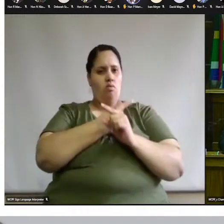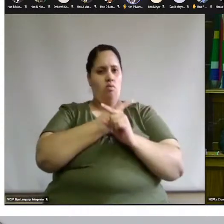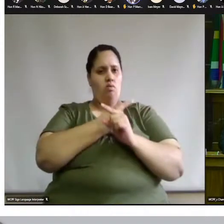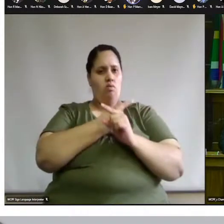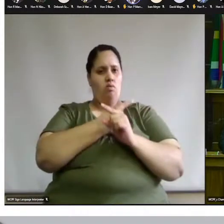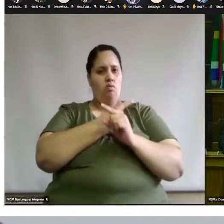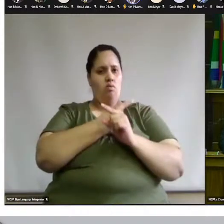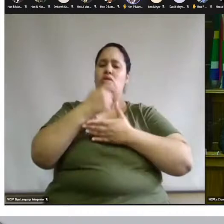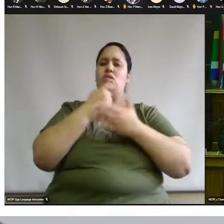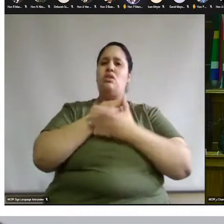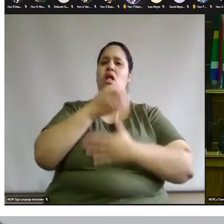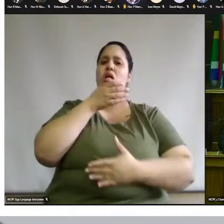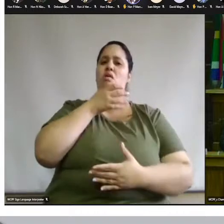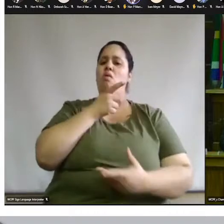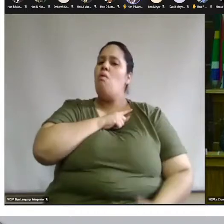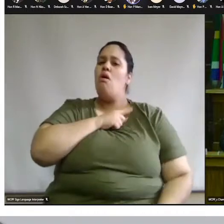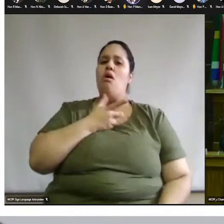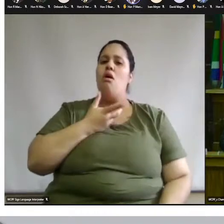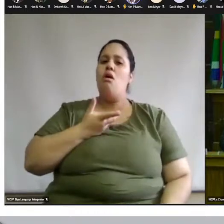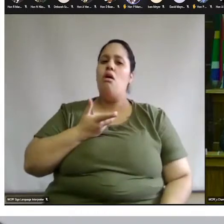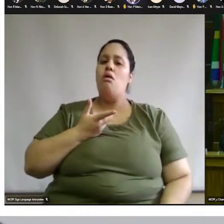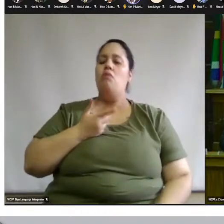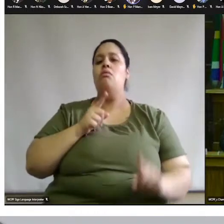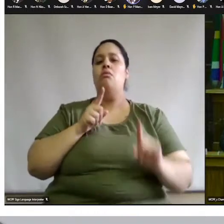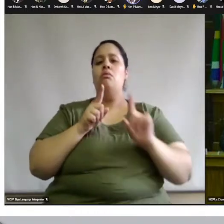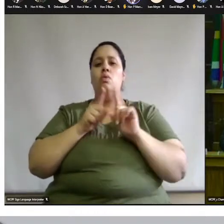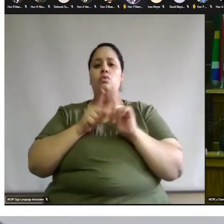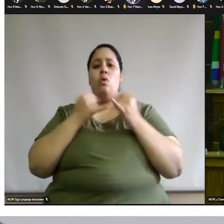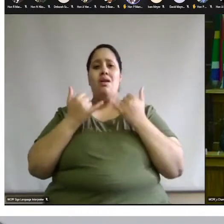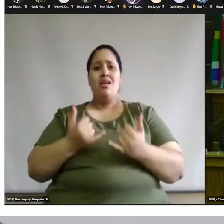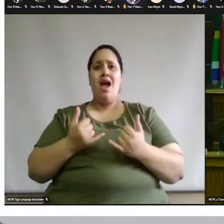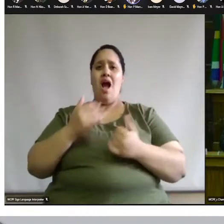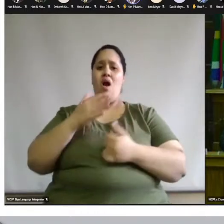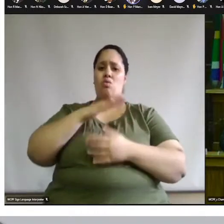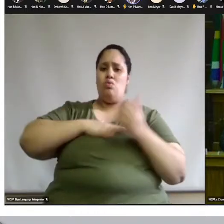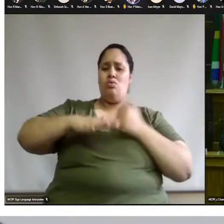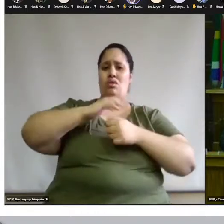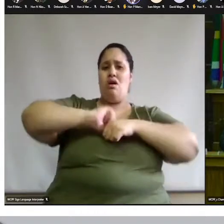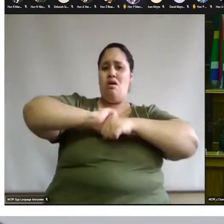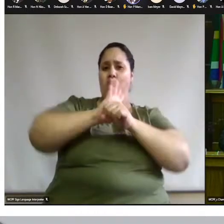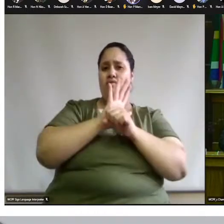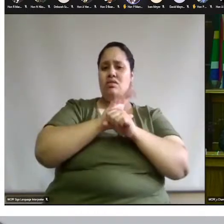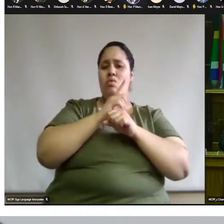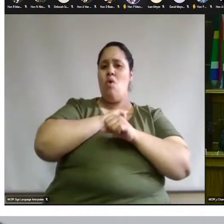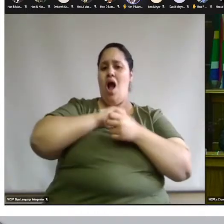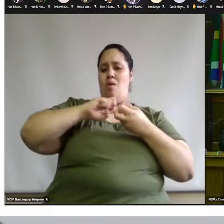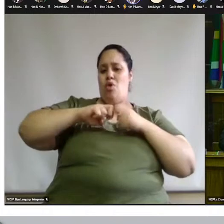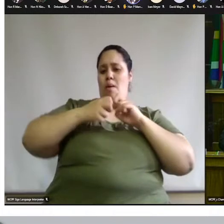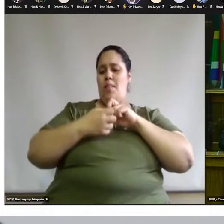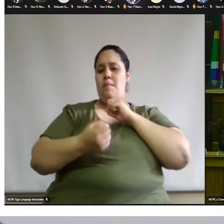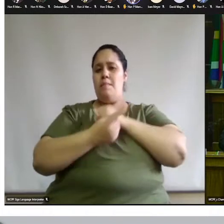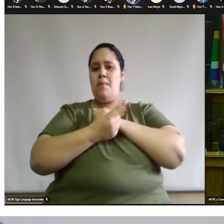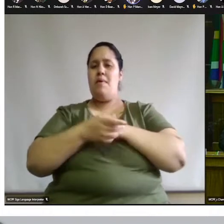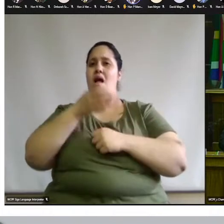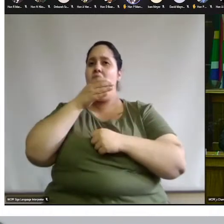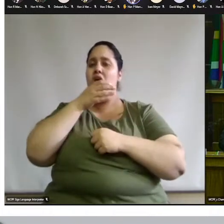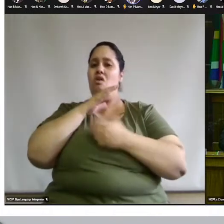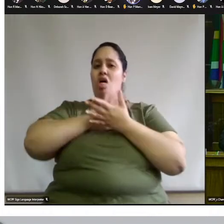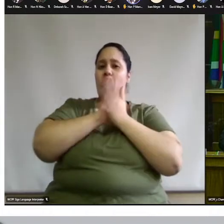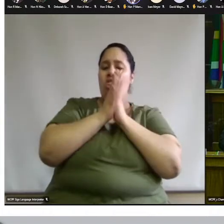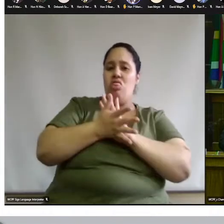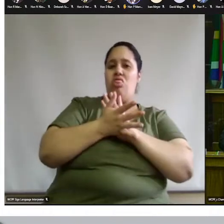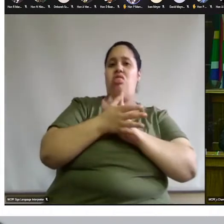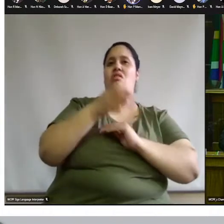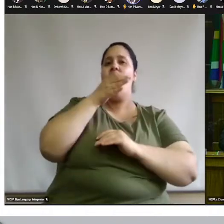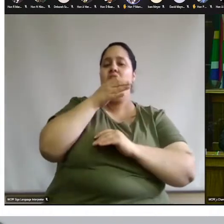help en te herstel te midde van 'n wêreldsiekte en talle probleme soos 'n fatale alkoholsindroom en